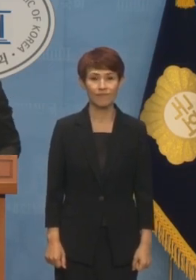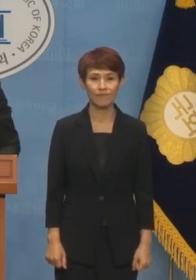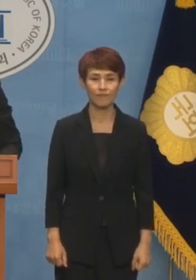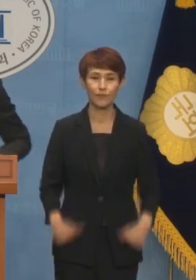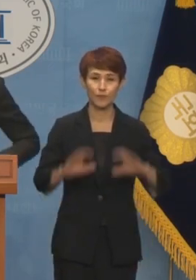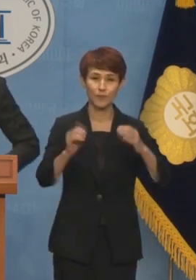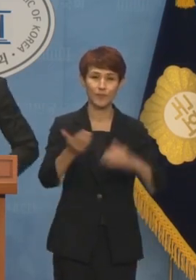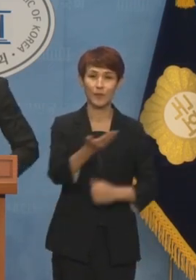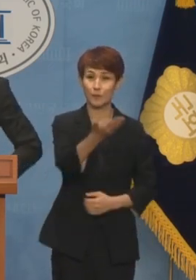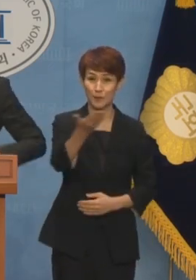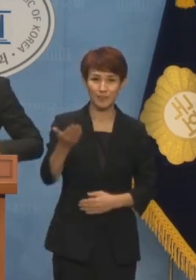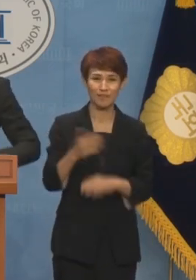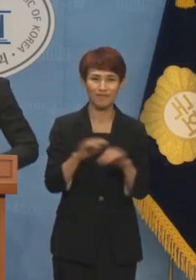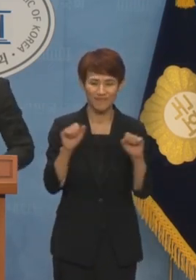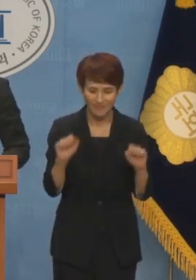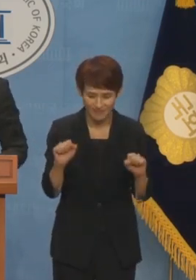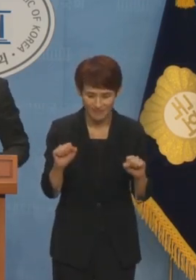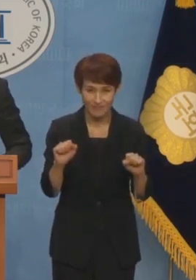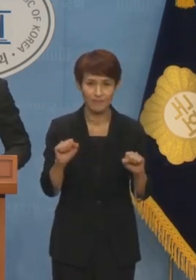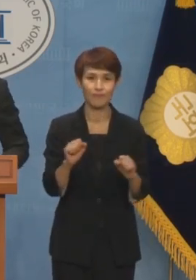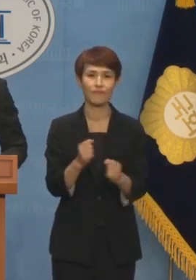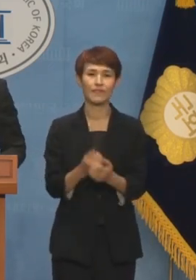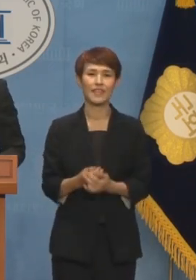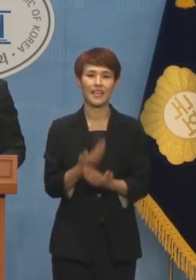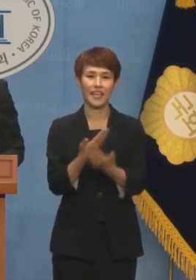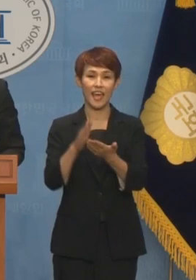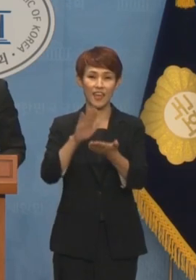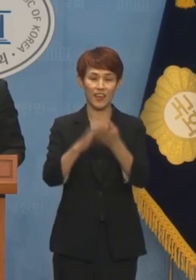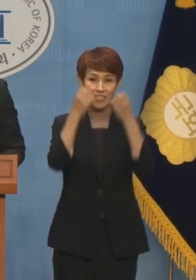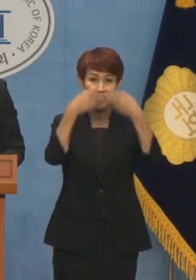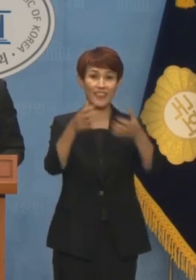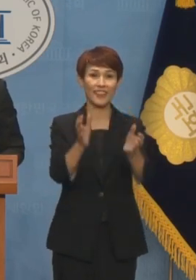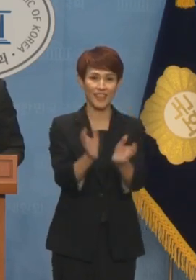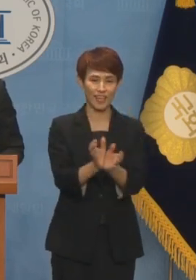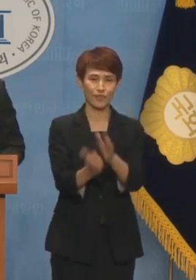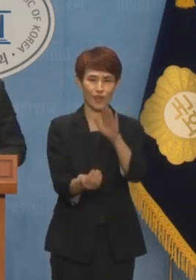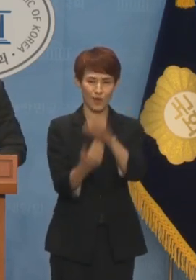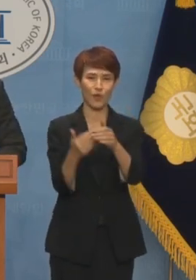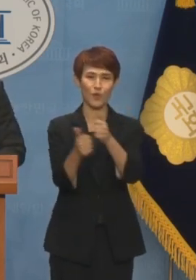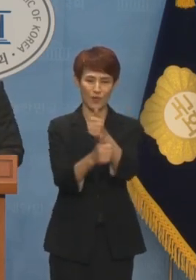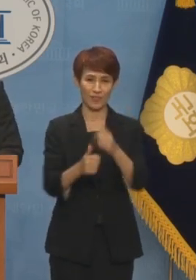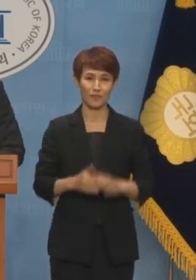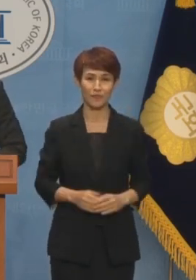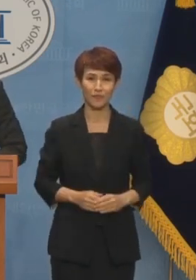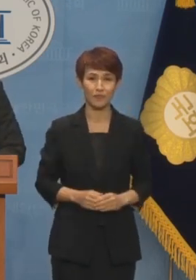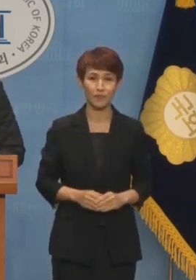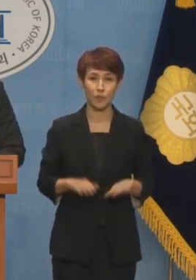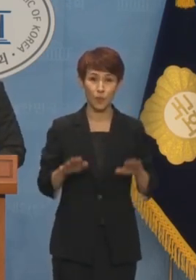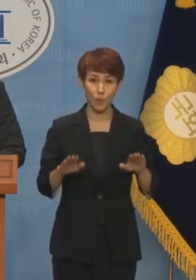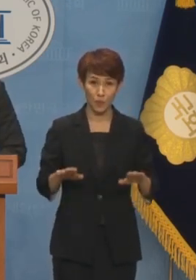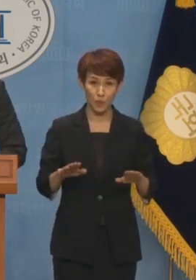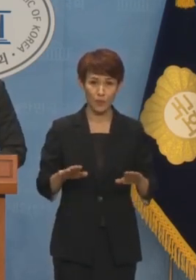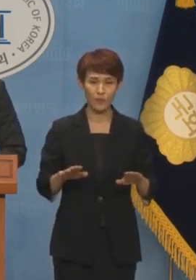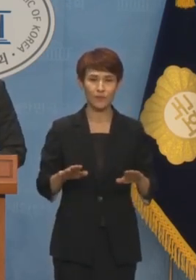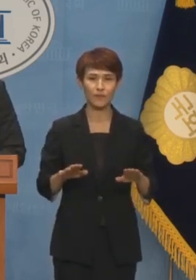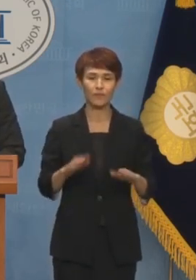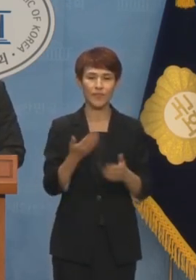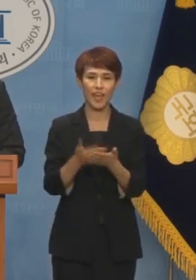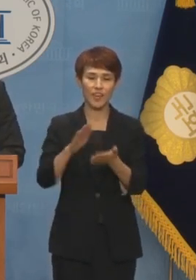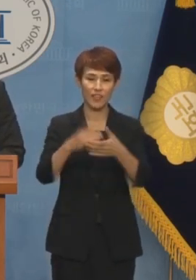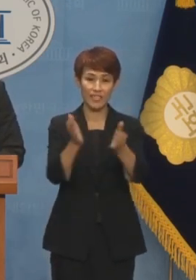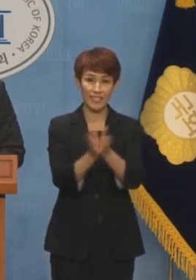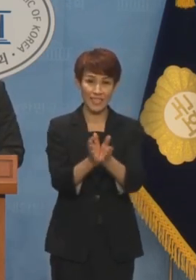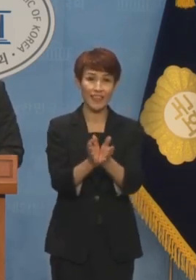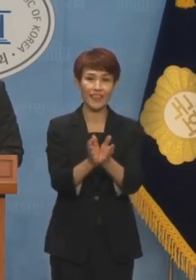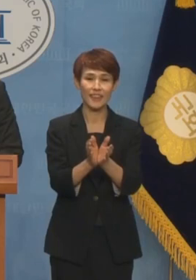존경하는 국민 여러분, 안녕하십니까? 개혁신당 전 최고위원 이기인입니다. 저는 이번 2024년 개혁신당의 당대표